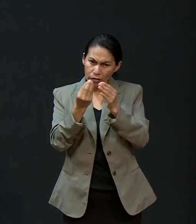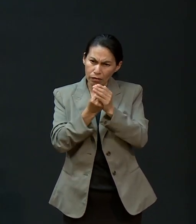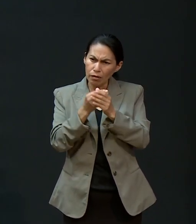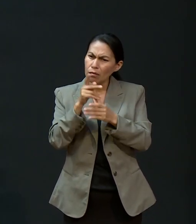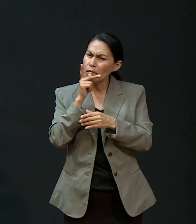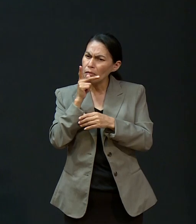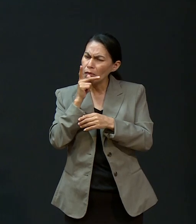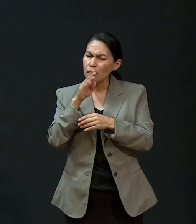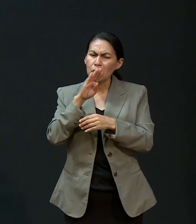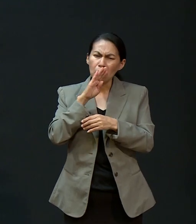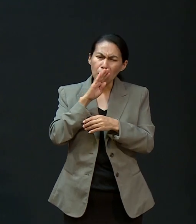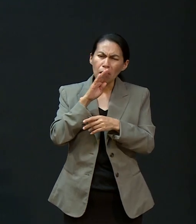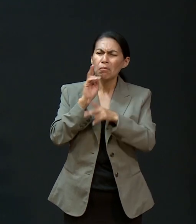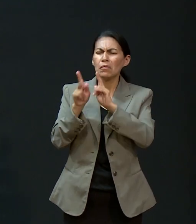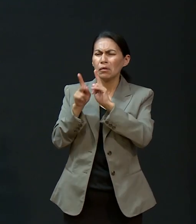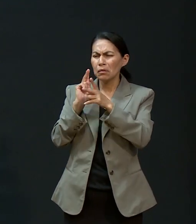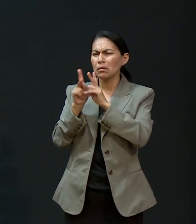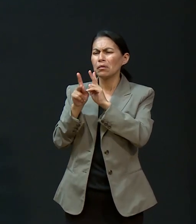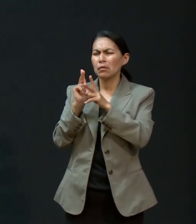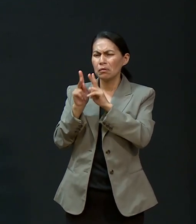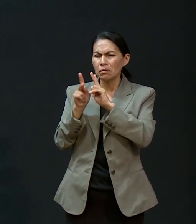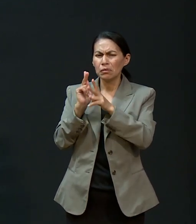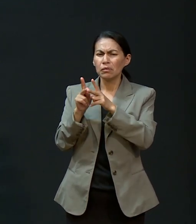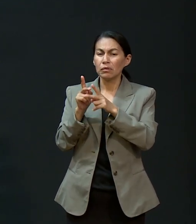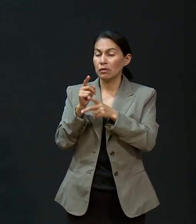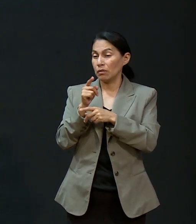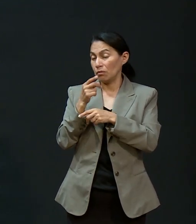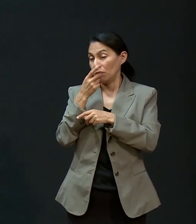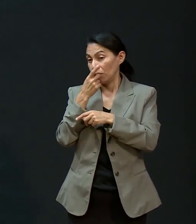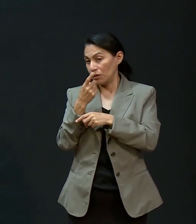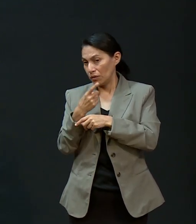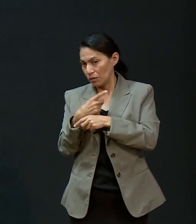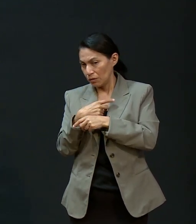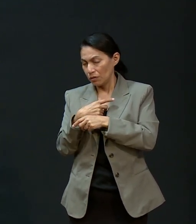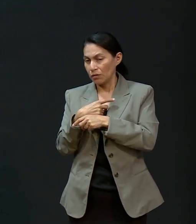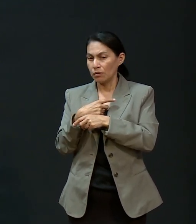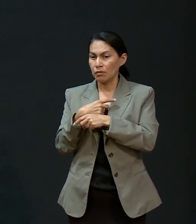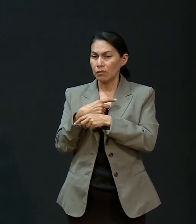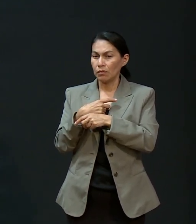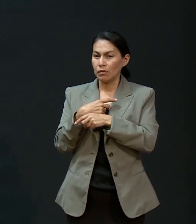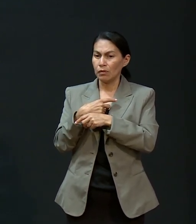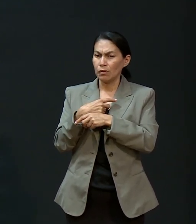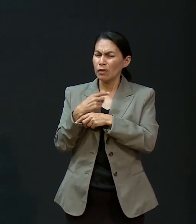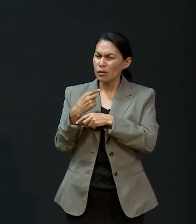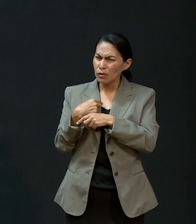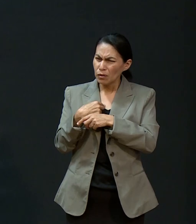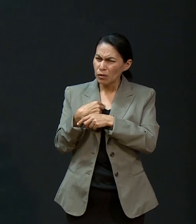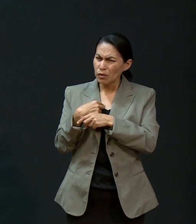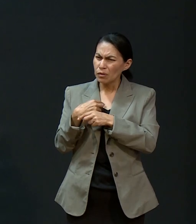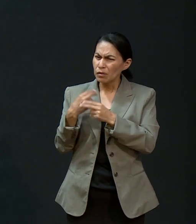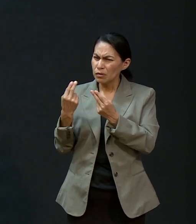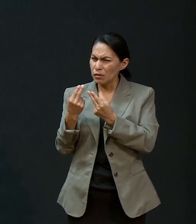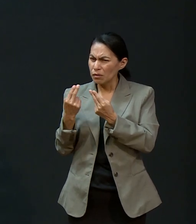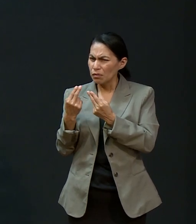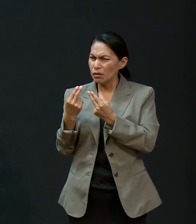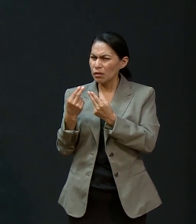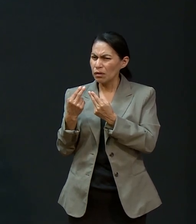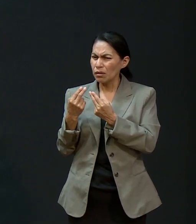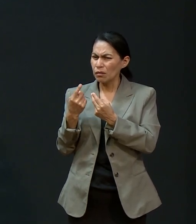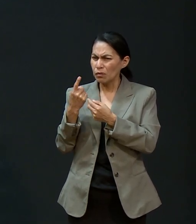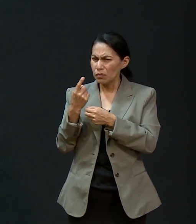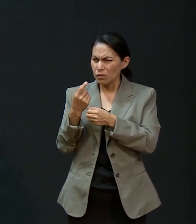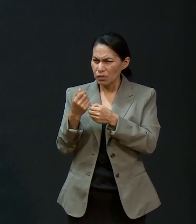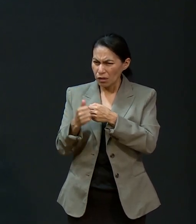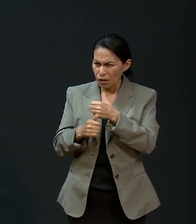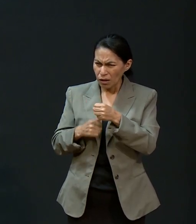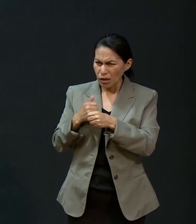Mis papás hablaron conmigo y tuvimos una charla y pues en esa charla me contaban y me decían el por qué necesitaba